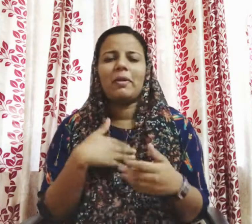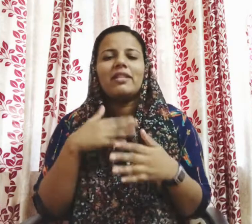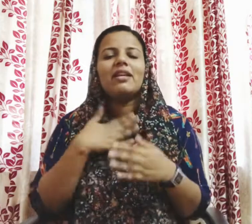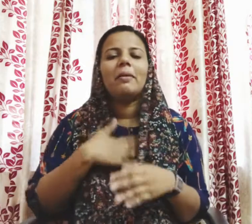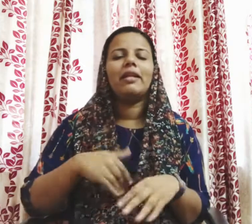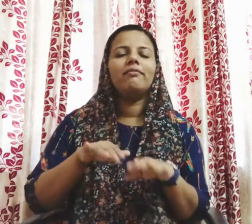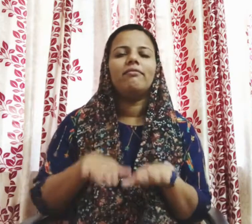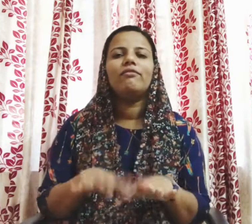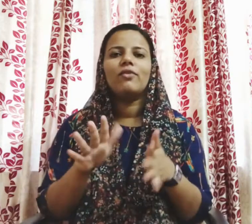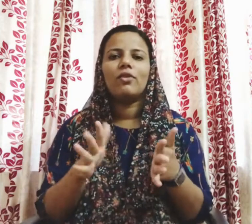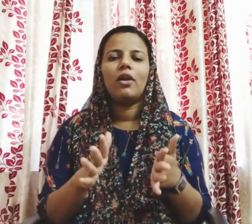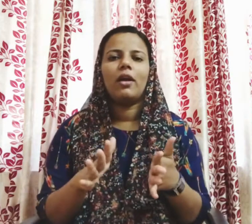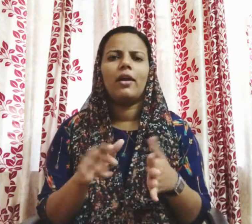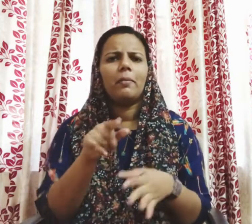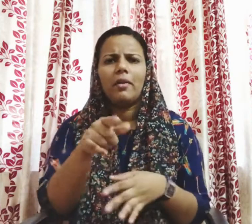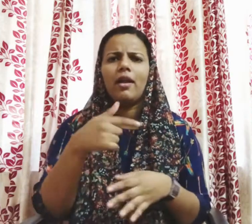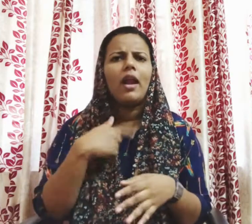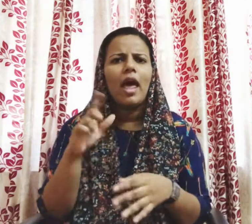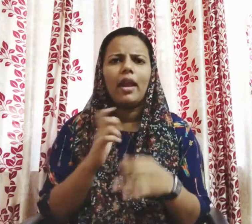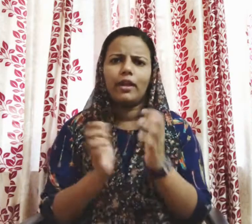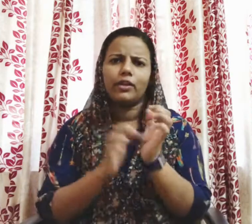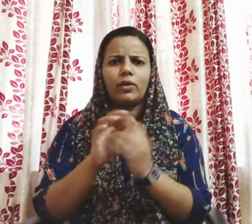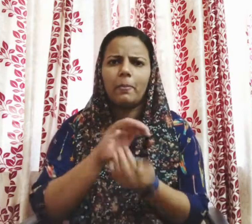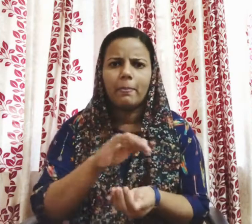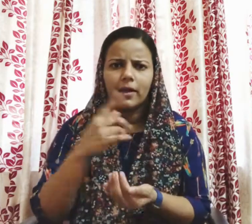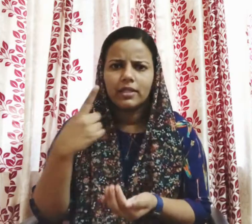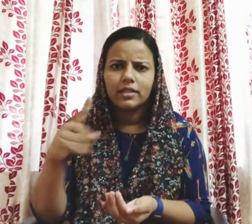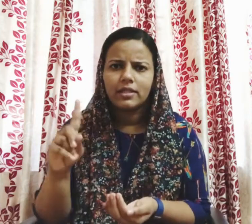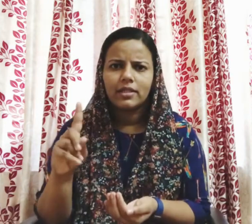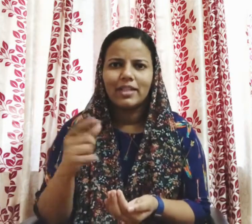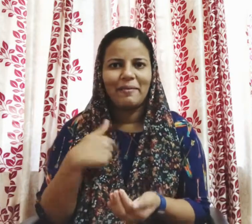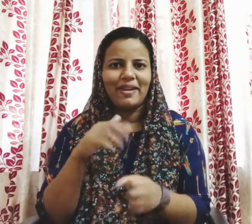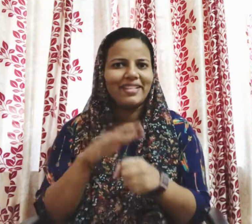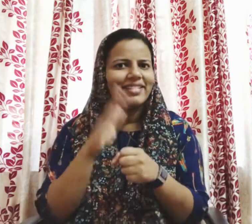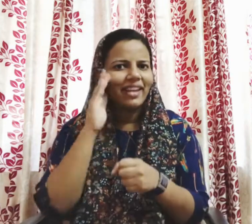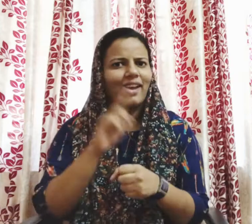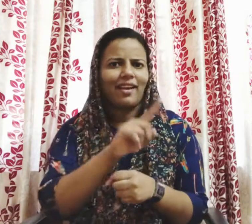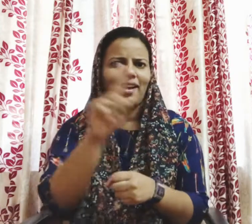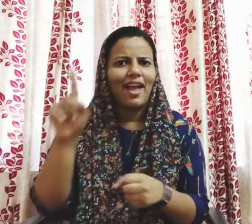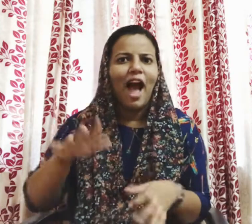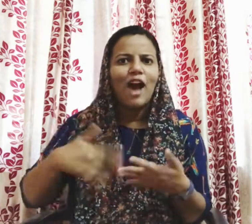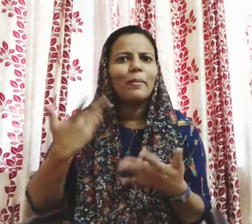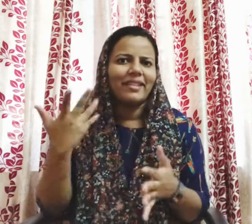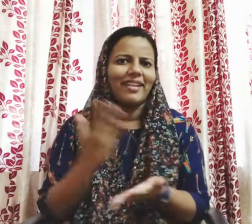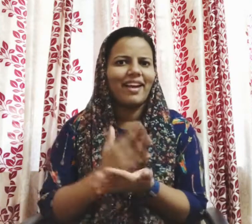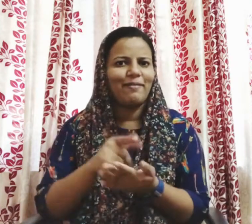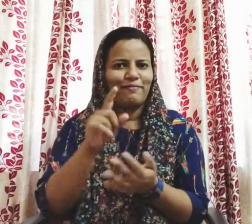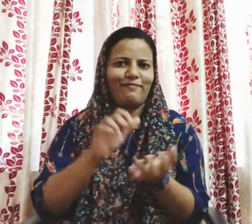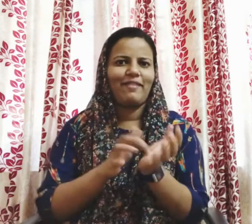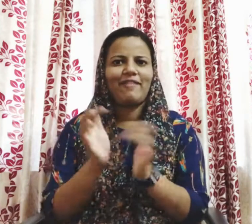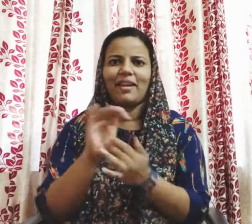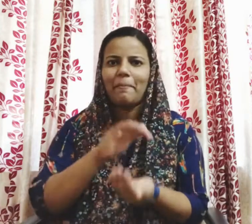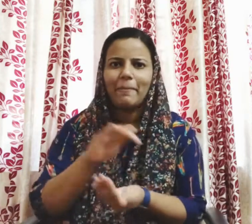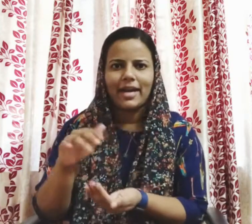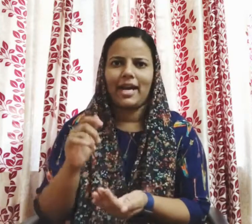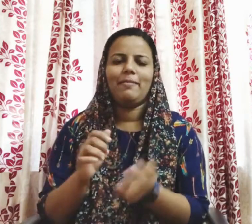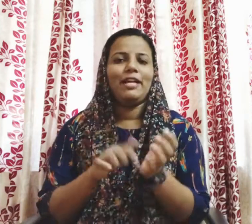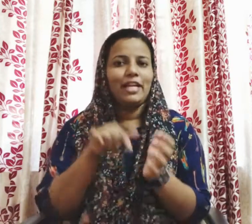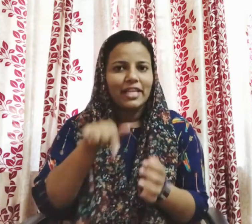പറയുന്നത്. പ്രിയപ്പെട്ടവർ, ഇന്ന് പകൽക്കാലം നിങ്ങളൊരു ദൈവത്തിൻ്റെ പൈതലാണല്ലോ. അതുകൊണ്ടാണല്ലോ ഈ ശബ്ദം നിങ്ങൾ കേൾക്കുവാൻ ആഗ്രഹിക്കുന്നത്. ദൈവത്തിൻ്റെ